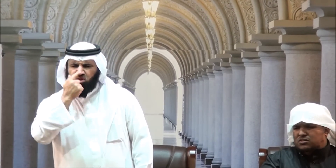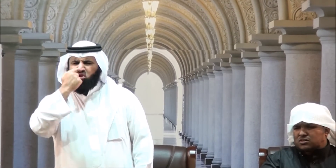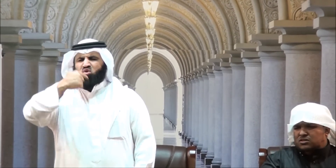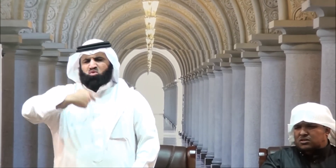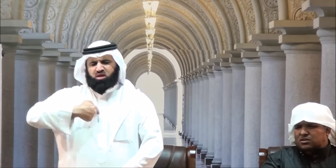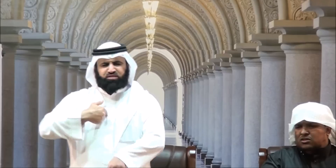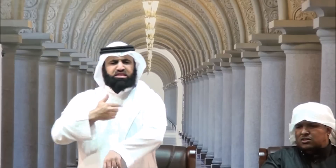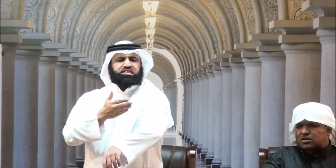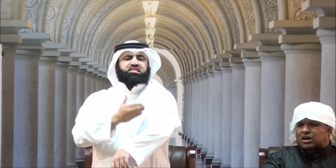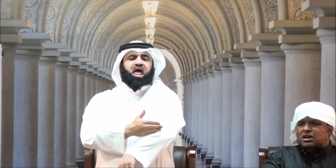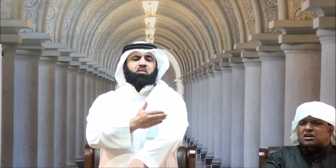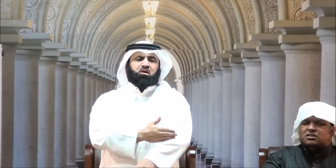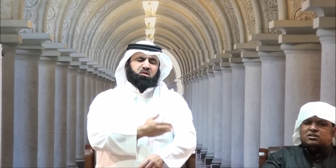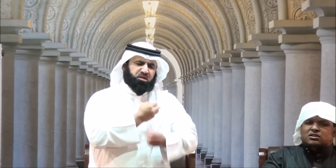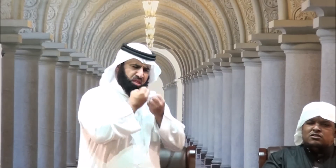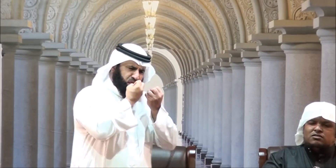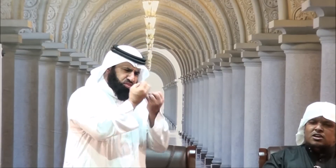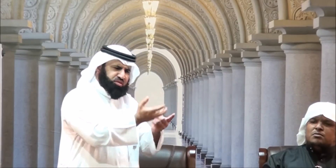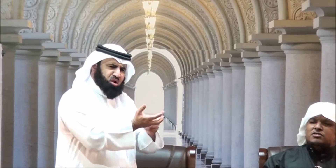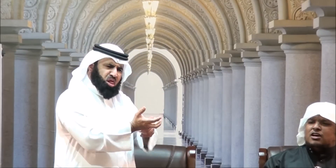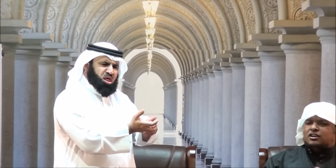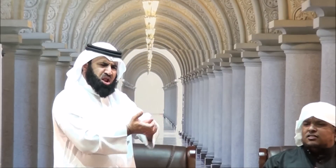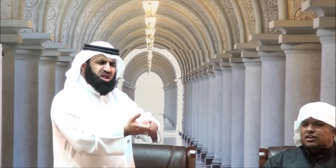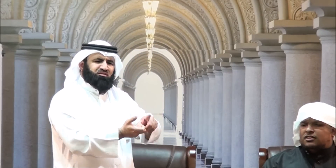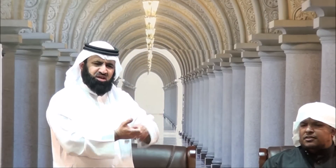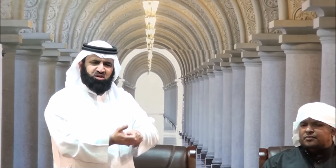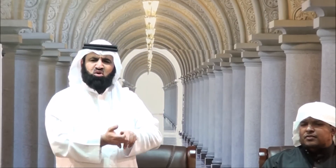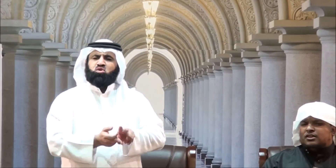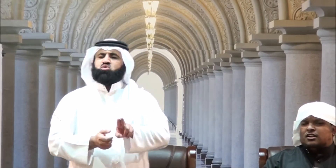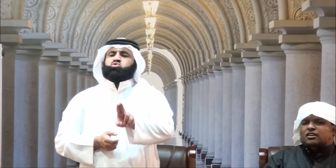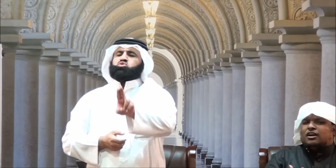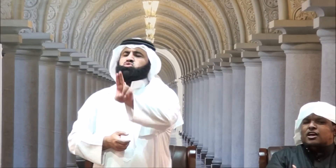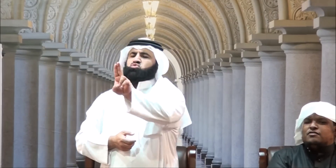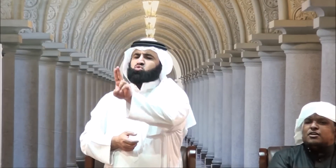النفسي ها؟ لما سألته